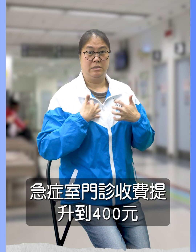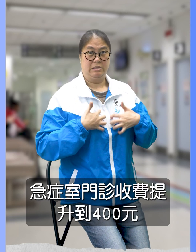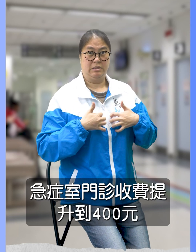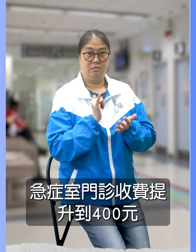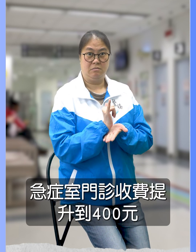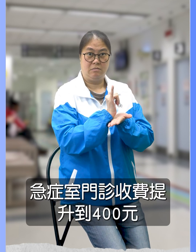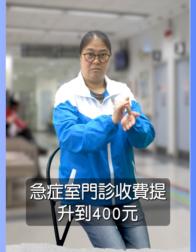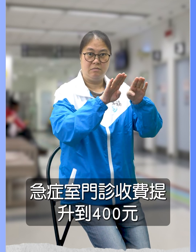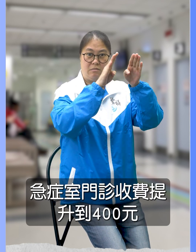到400蚊，